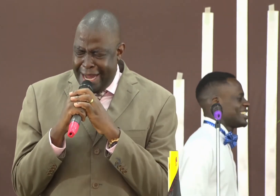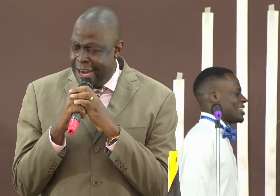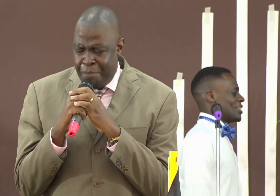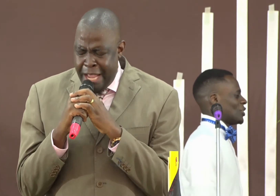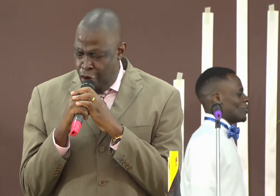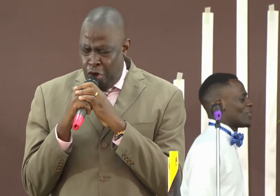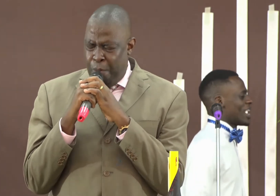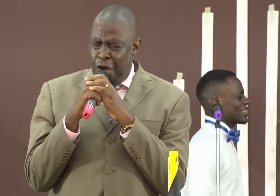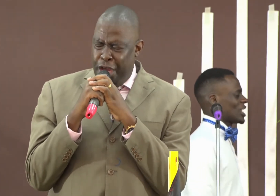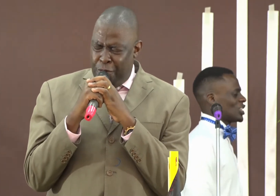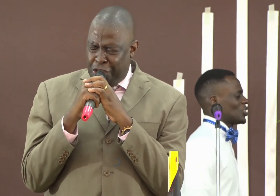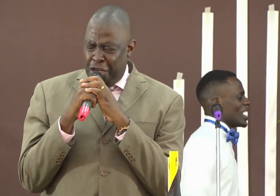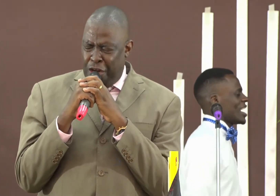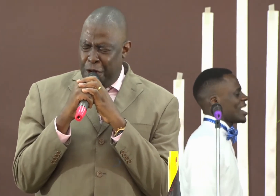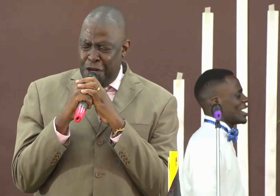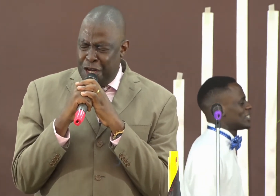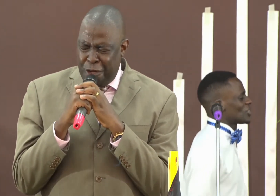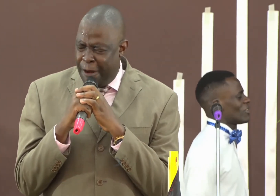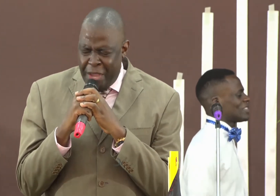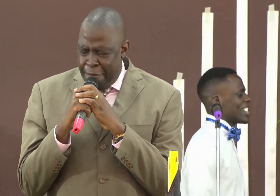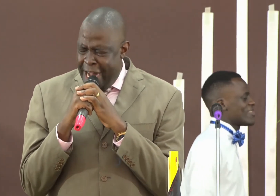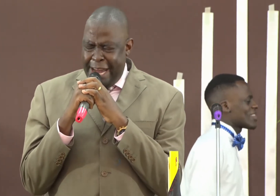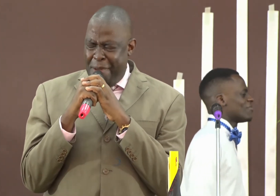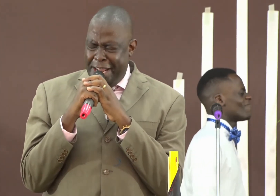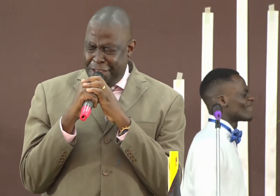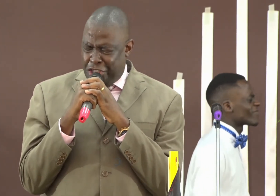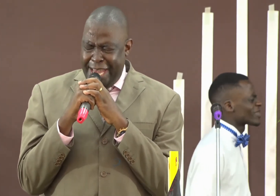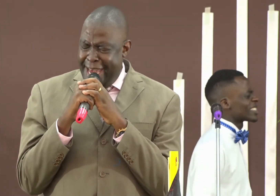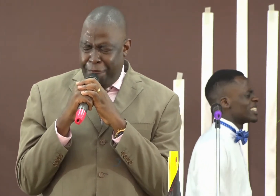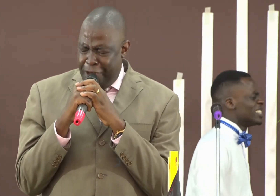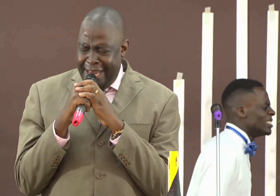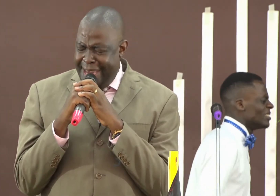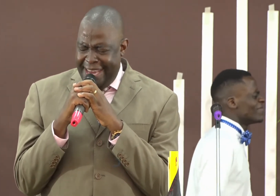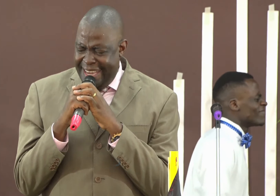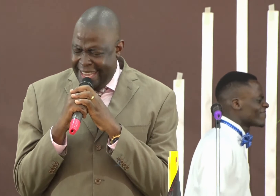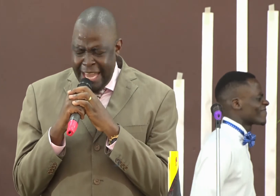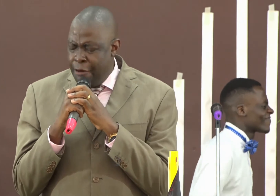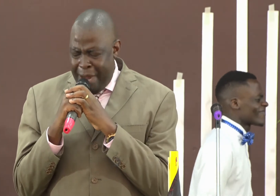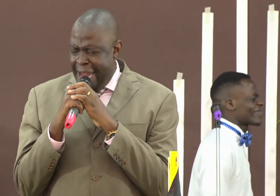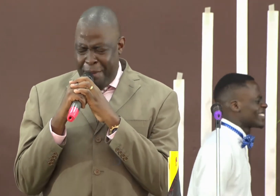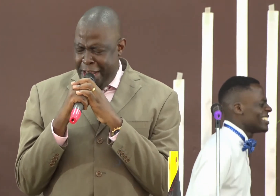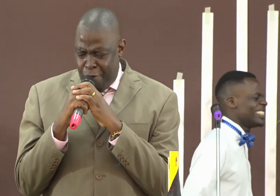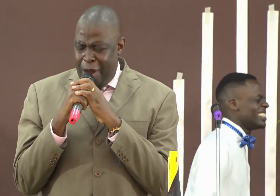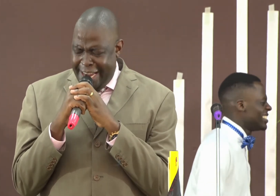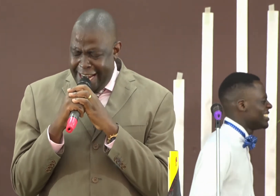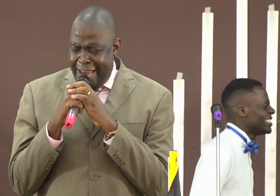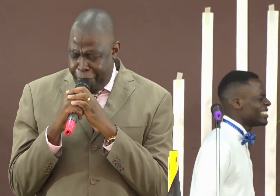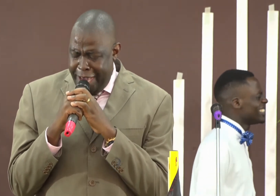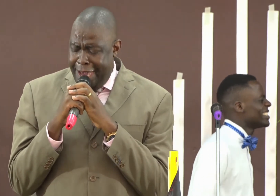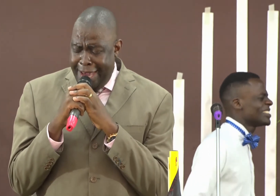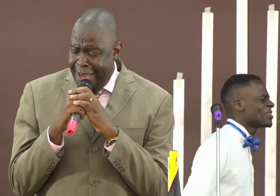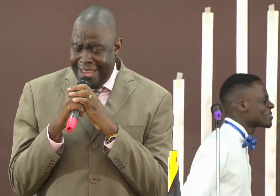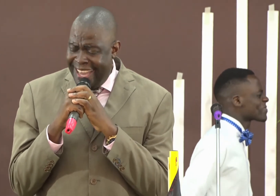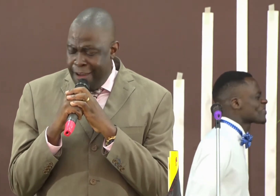Tukukola Omoyo mtokobo Mamire nse afe Mamire kwangali